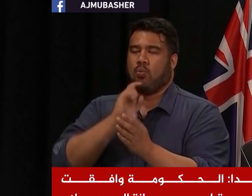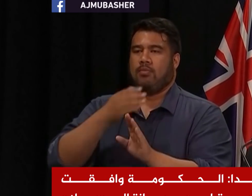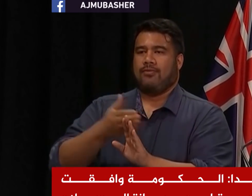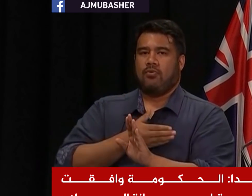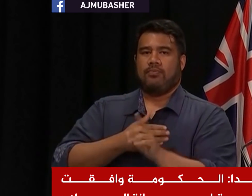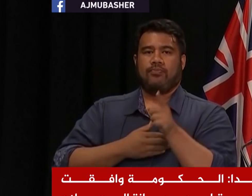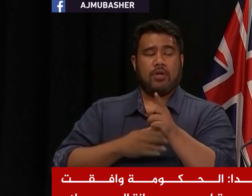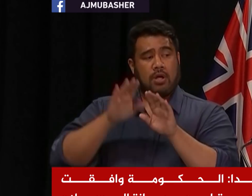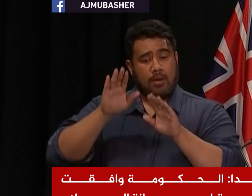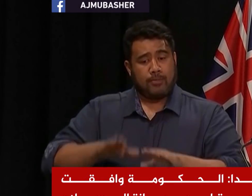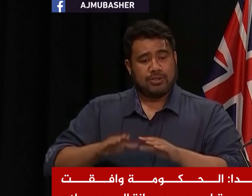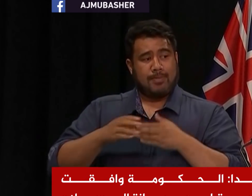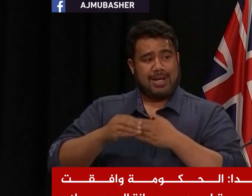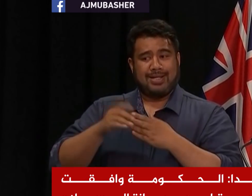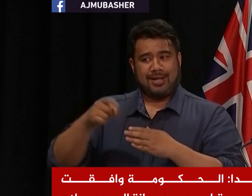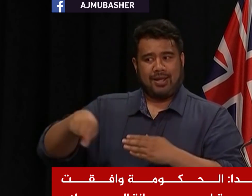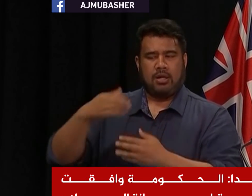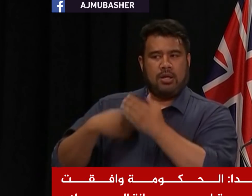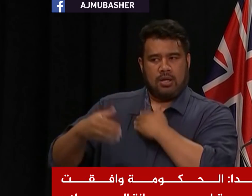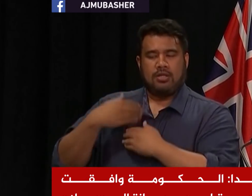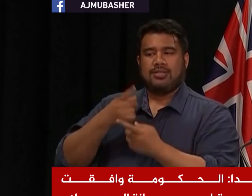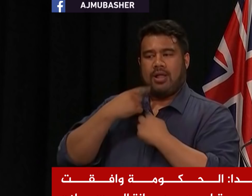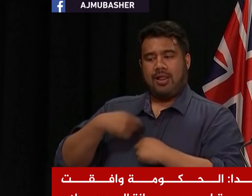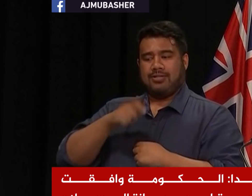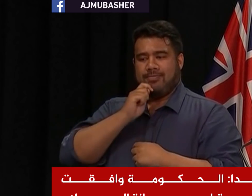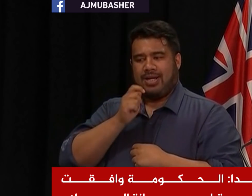مجلس الوزراء يوم الاثنين المقبل.